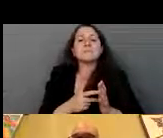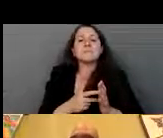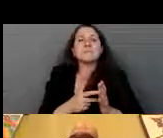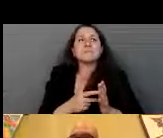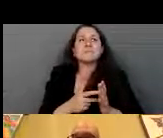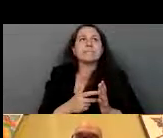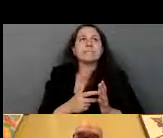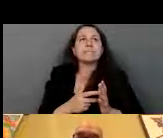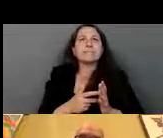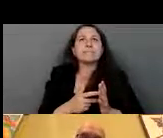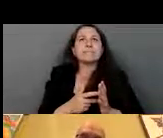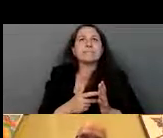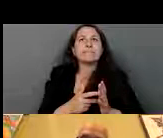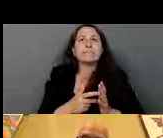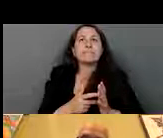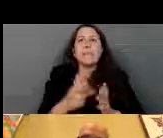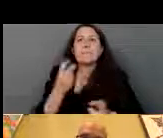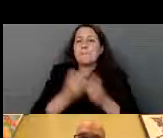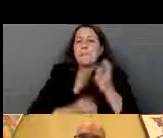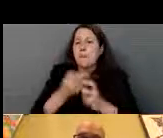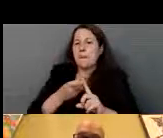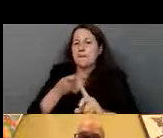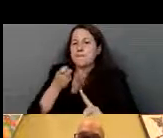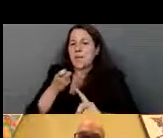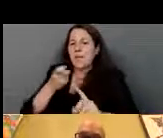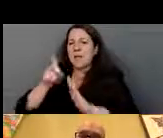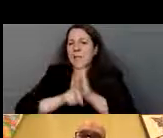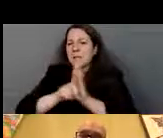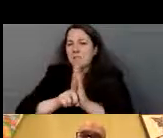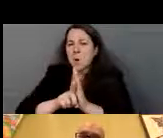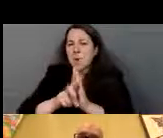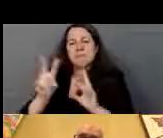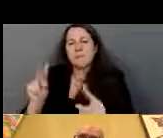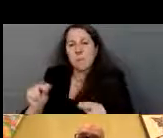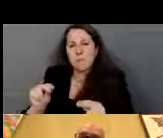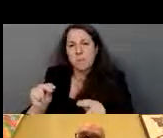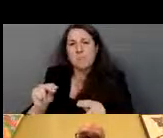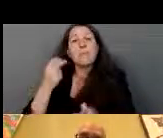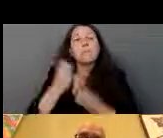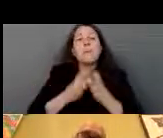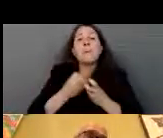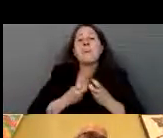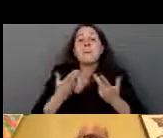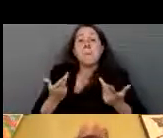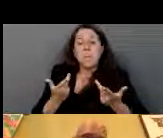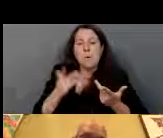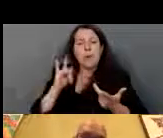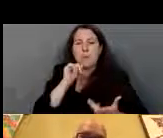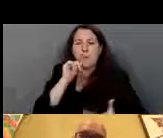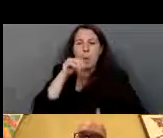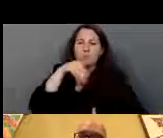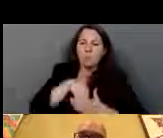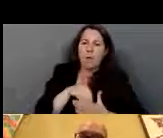quelque chose qui est construit par la marginalisation, par le fait de ne pas inclure les personnes, notamment les personnes